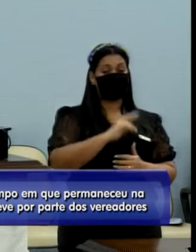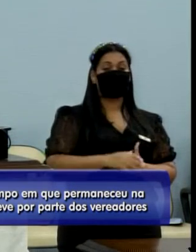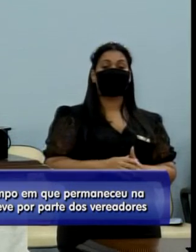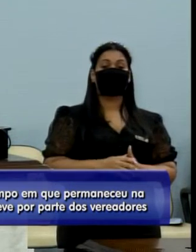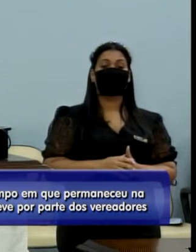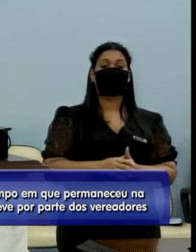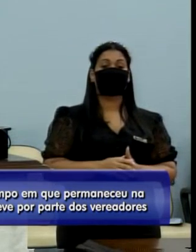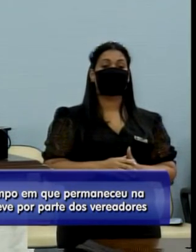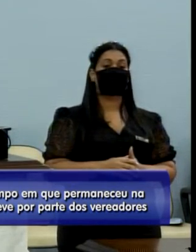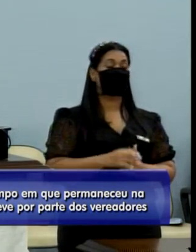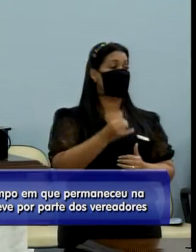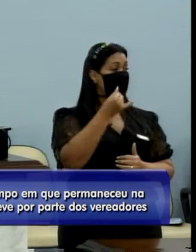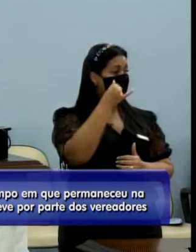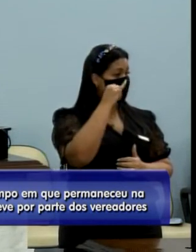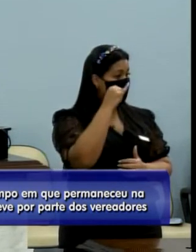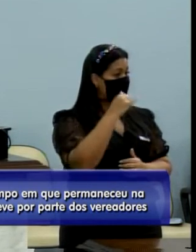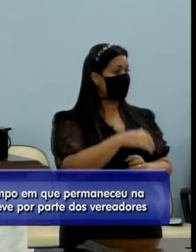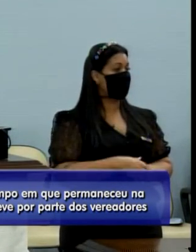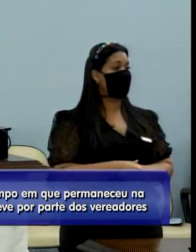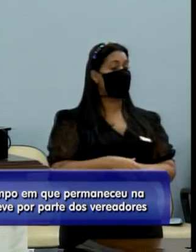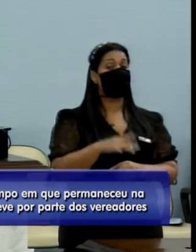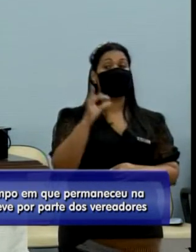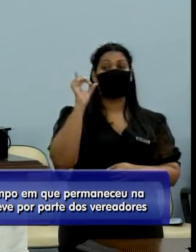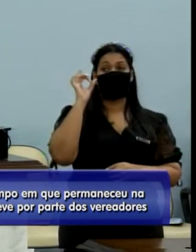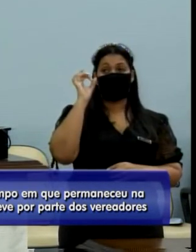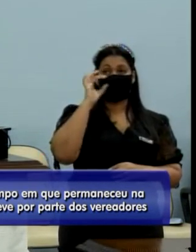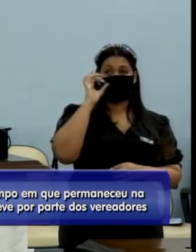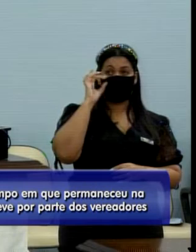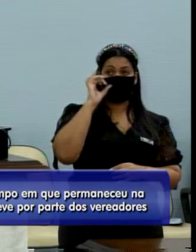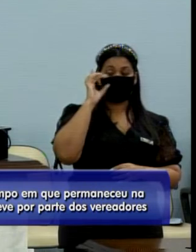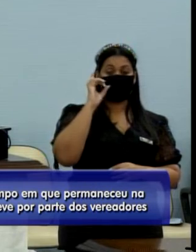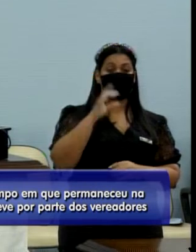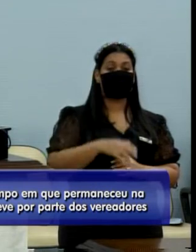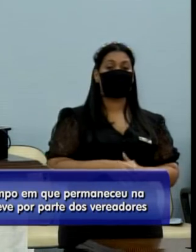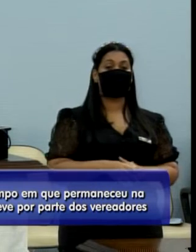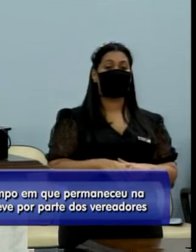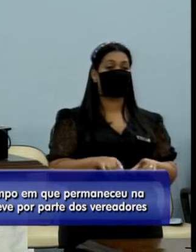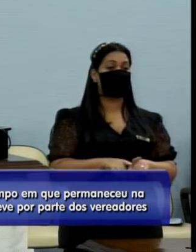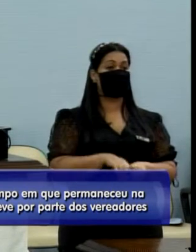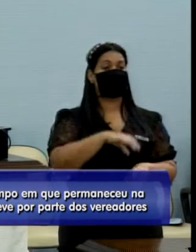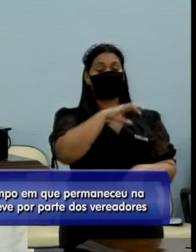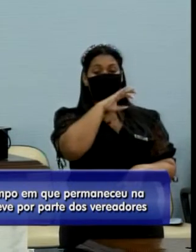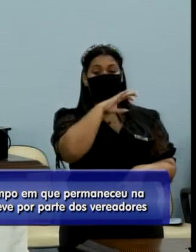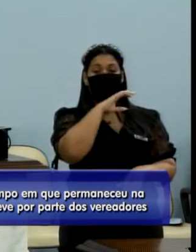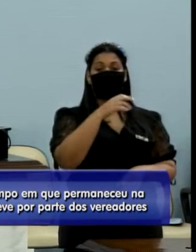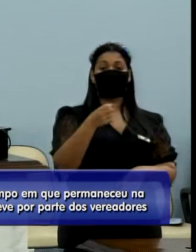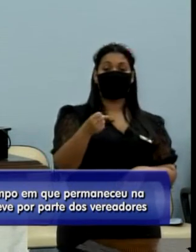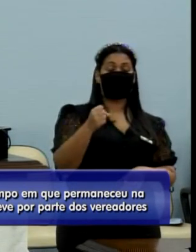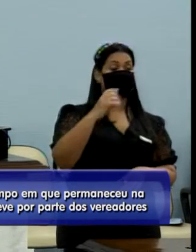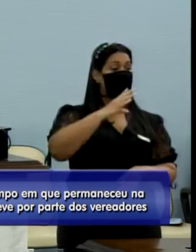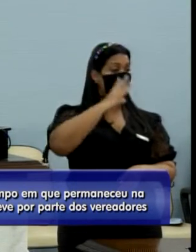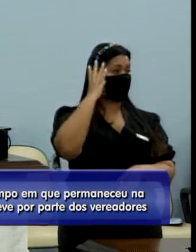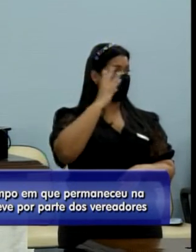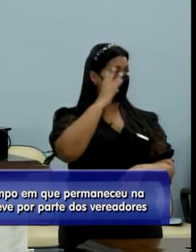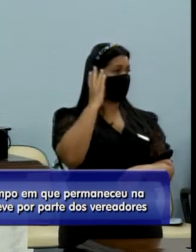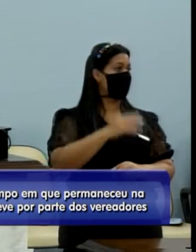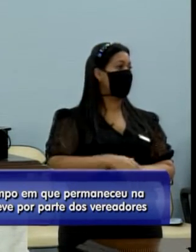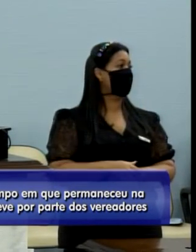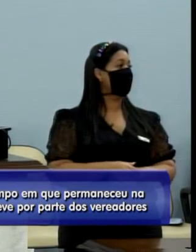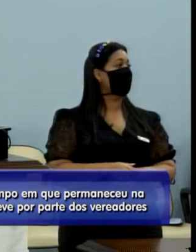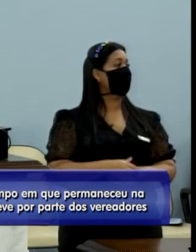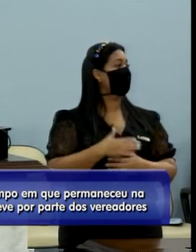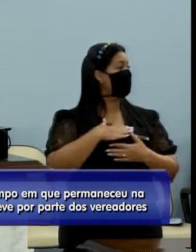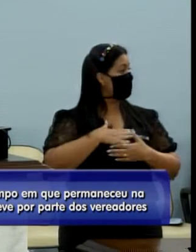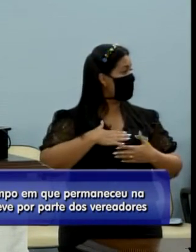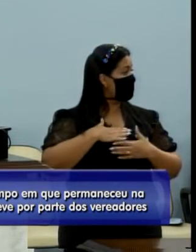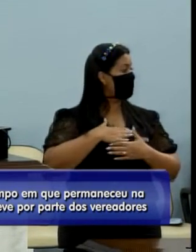o Donizete o Bruno Moura que a gente conversou muito a Cláudia de Julho Anderson branco e odélio foi um prazer